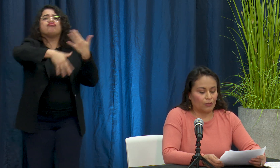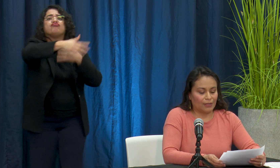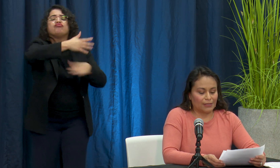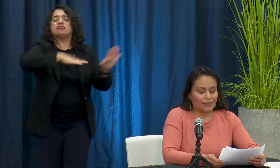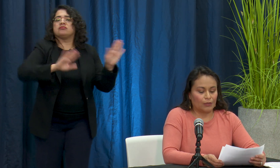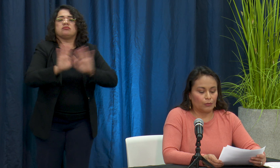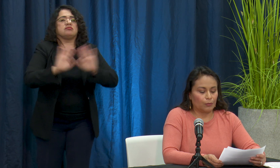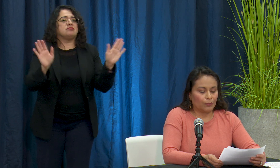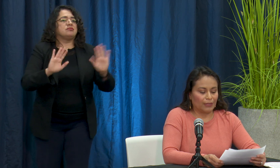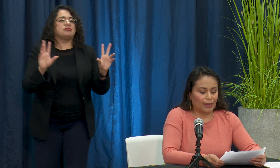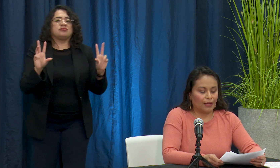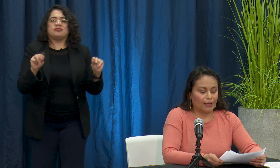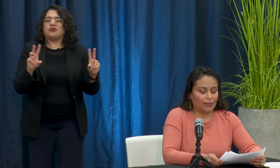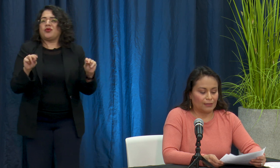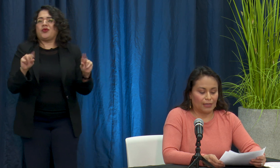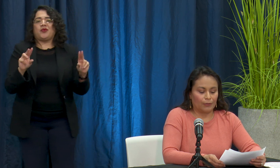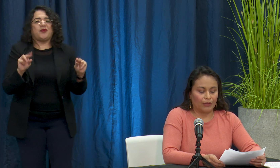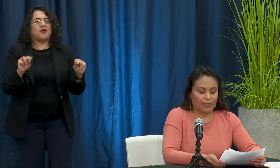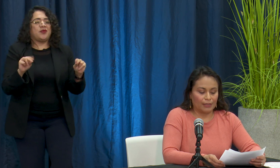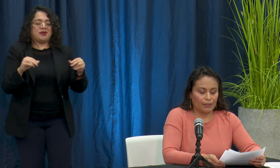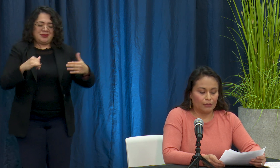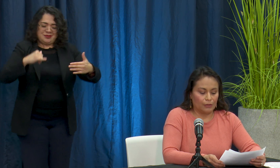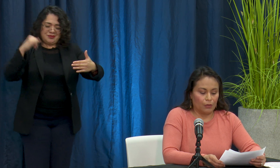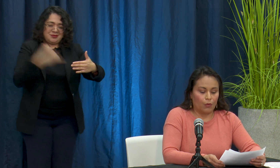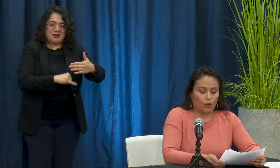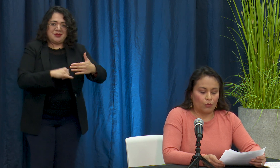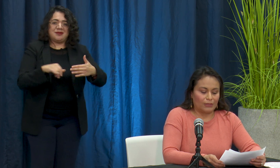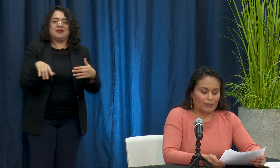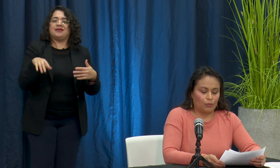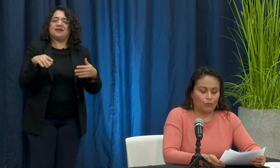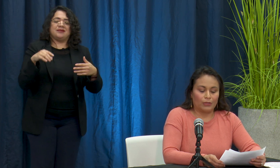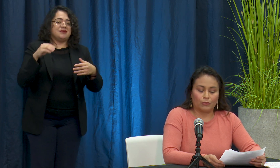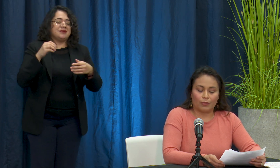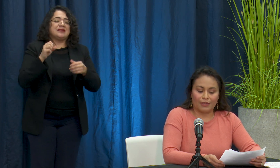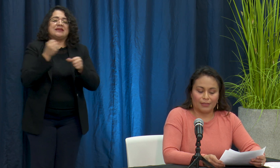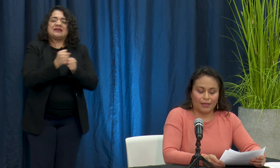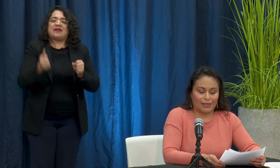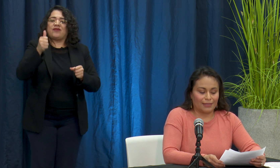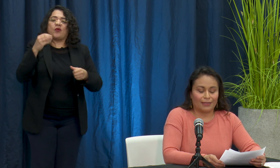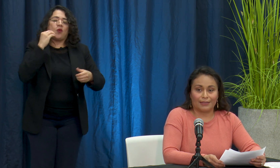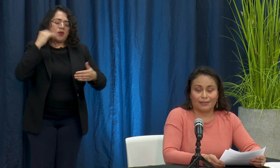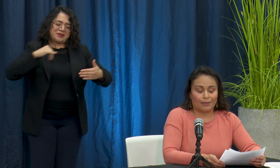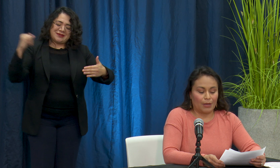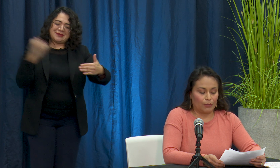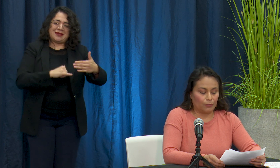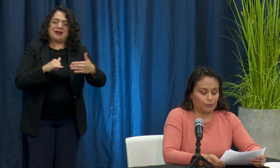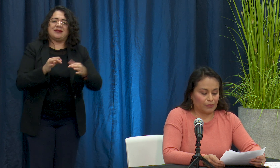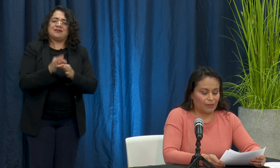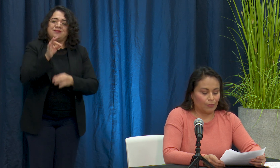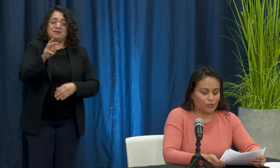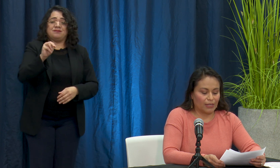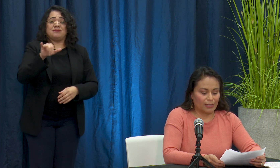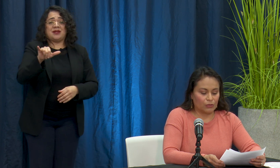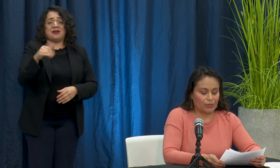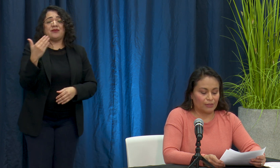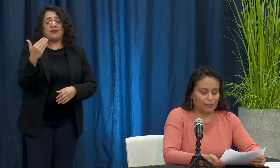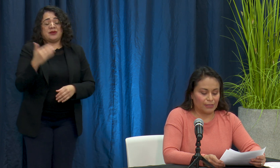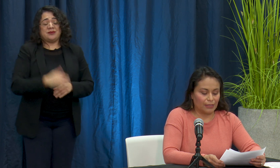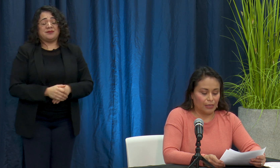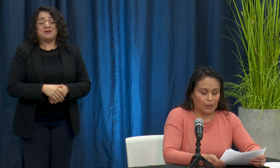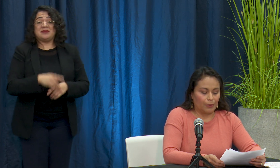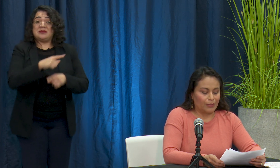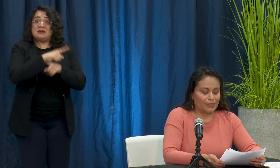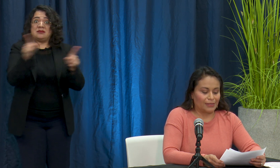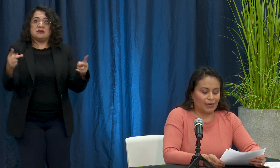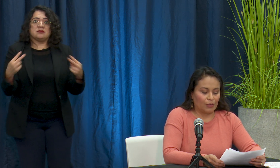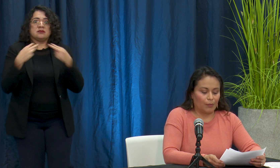nuestras órdenes de salud pública, salvo en casa o seguro en su casa, hasta el 15 de mayo. Sabemos que esto es